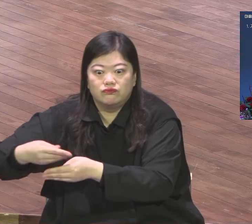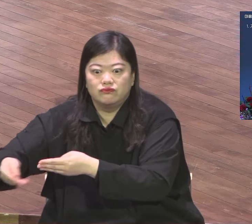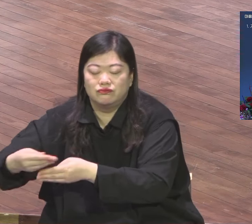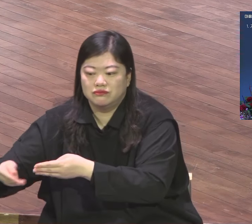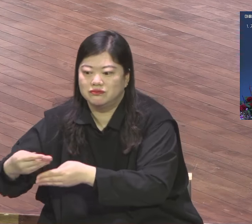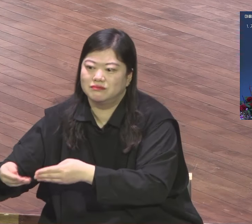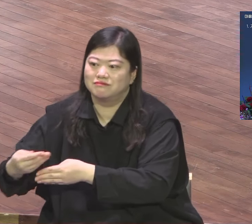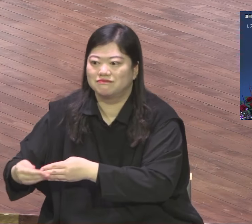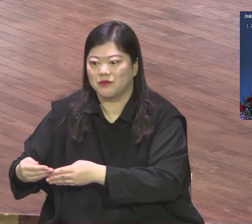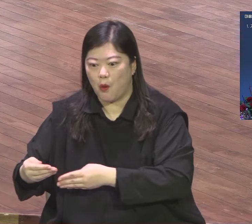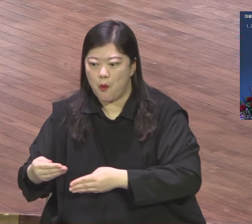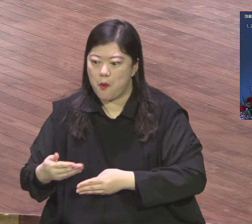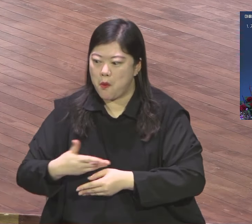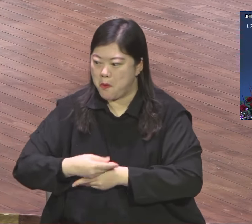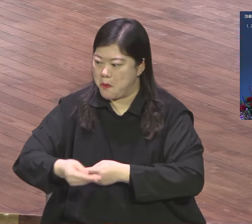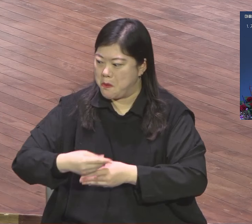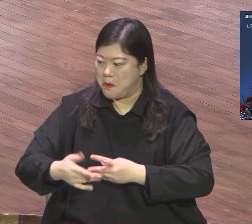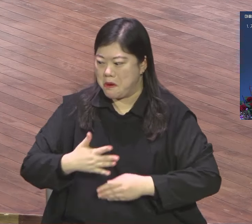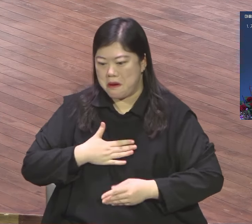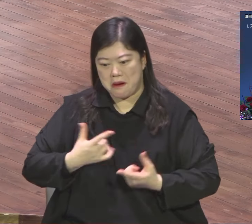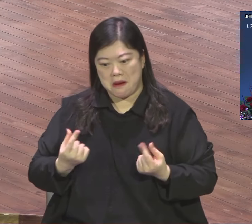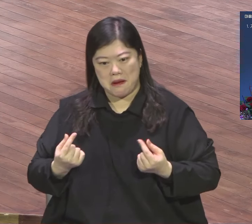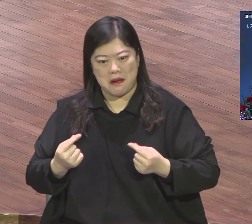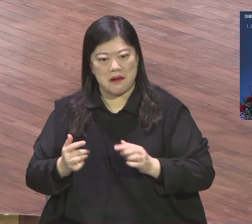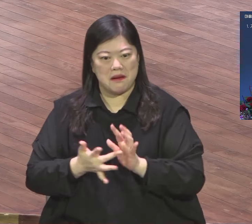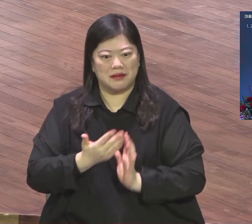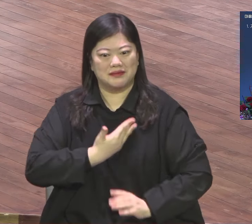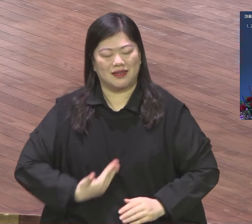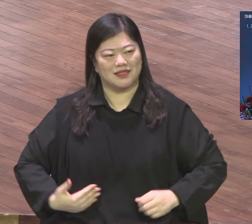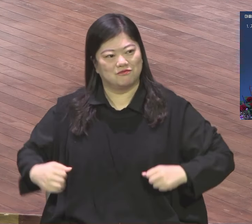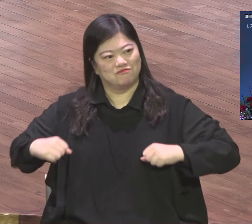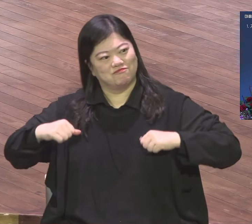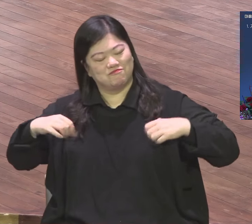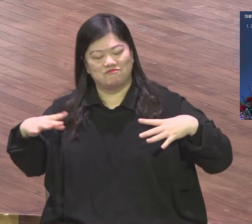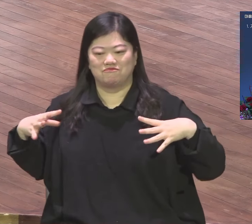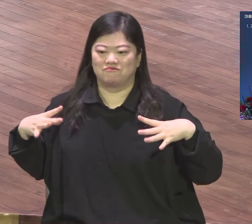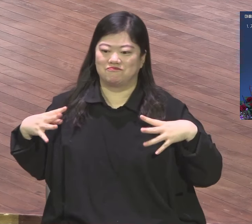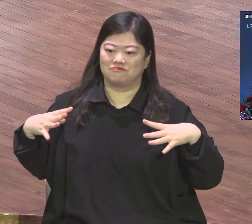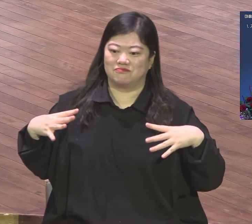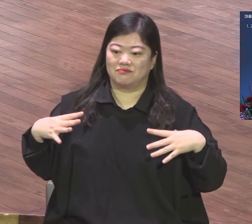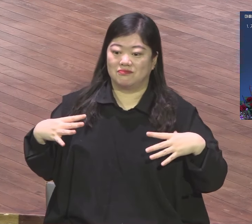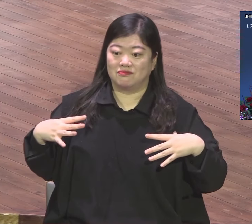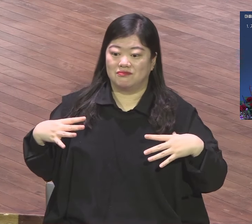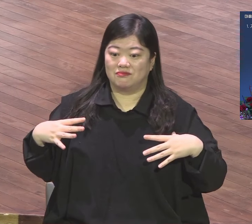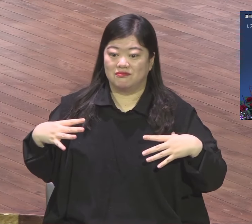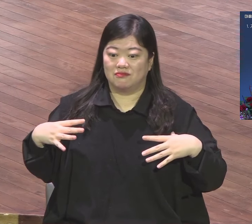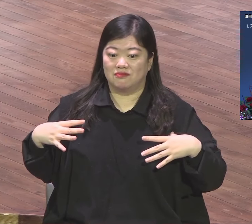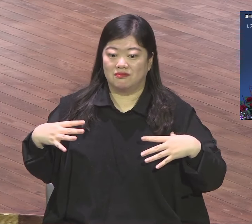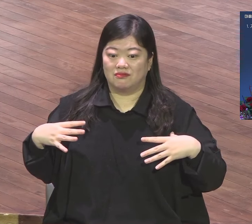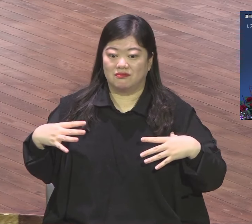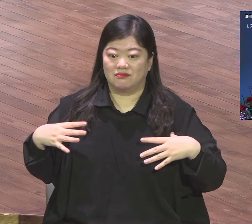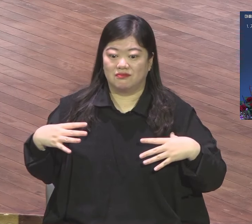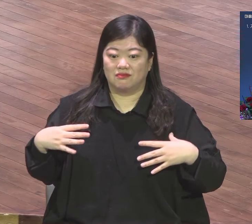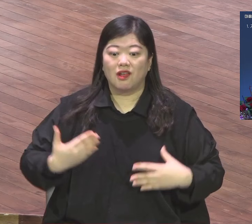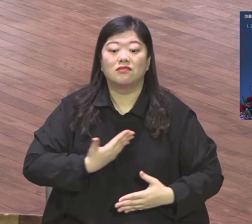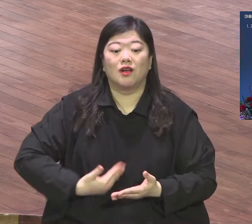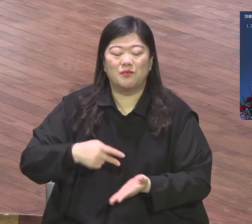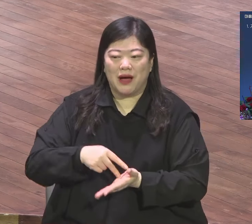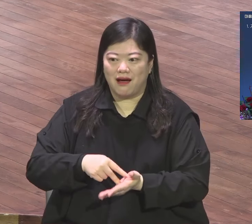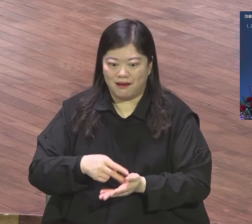뭐 기고만장했죠. 전부 다 배불리 먹고 이 일에 주역으로 쓰임받았으니 얼마나